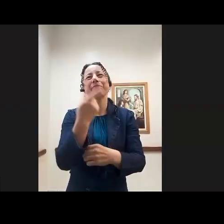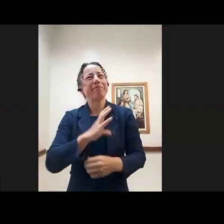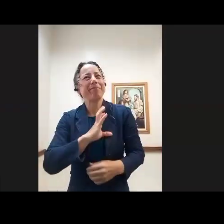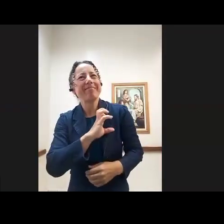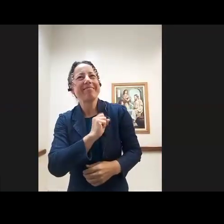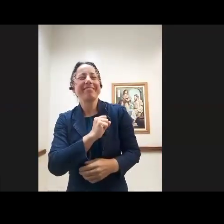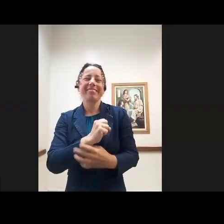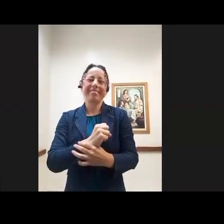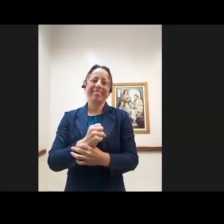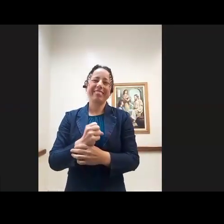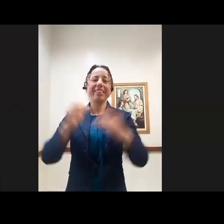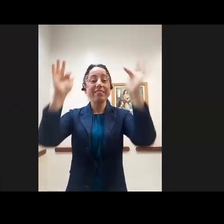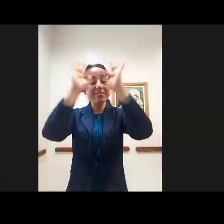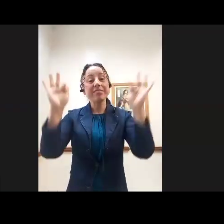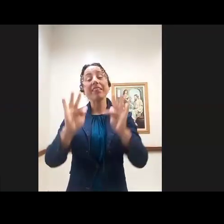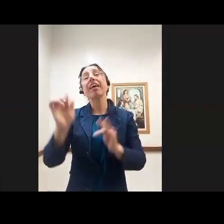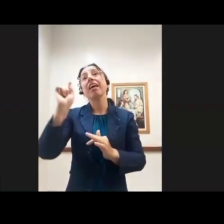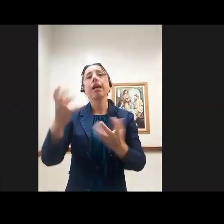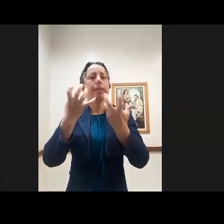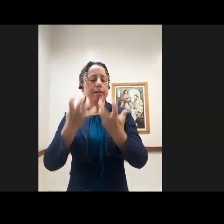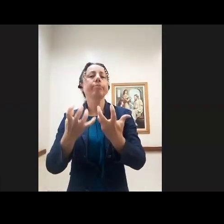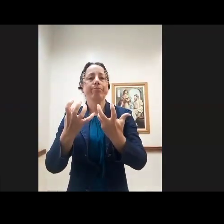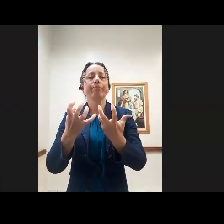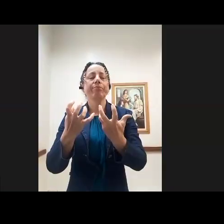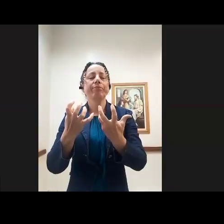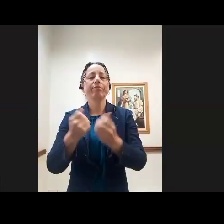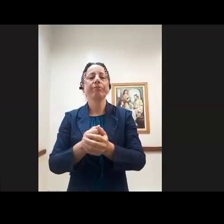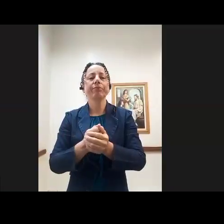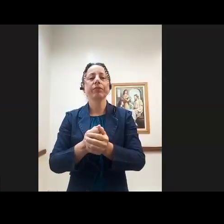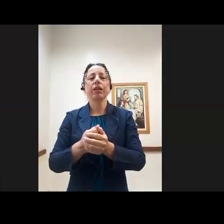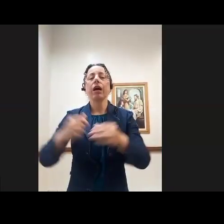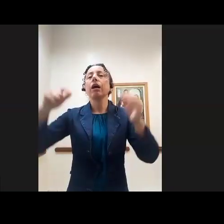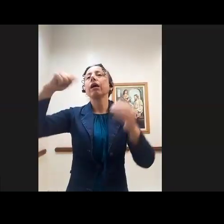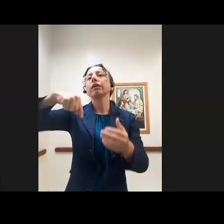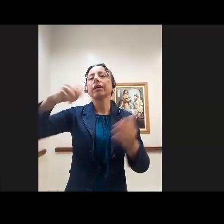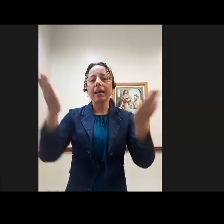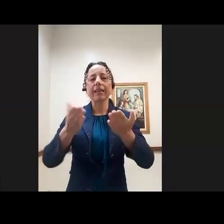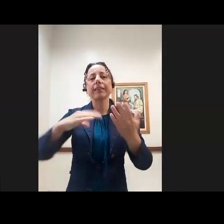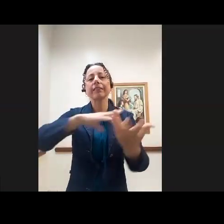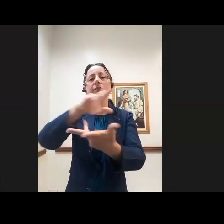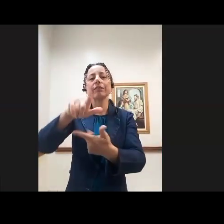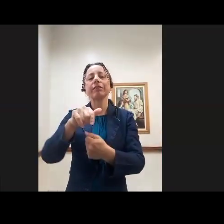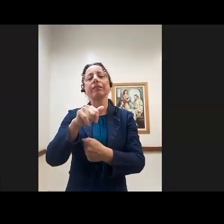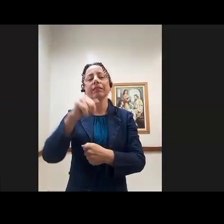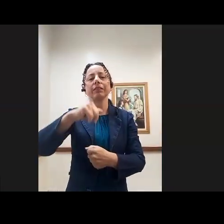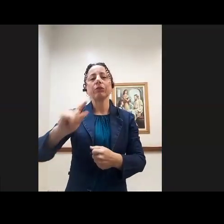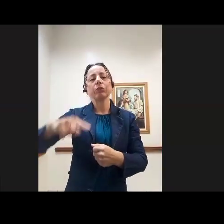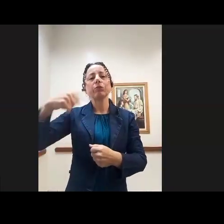e no mundo na próxima vida. Em nome de Jesus Cristo, amém.